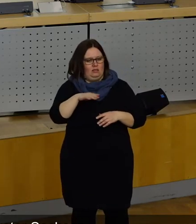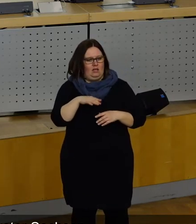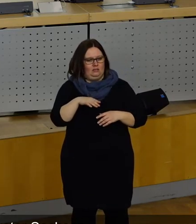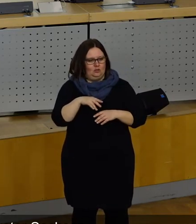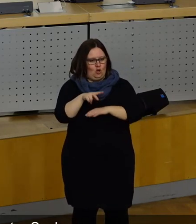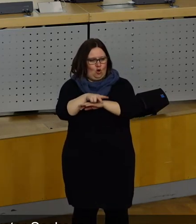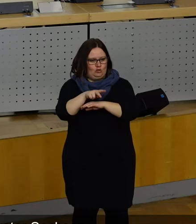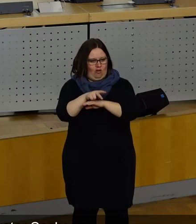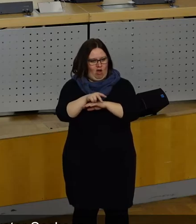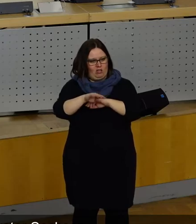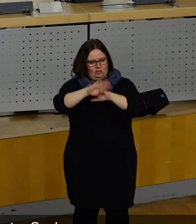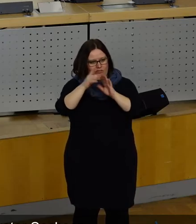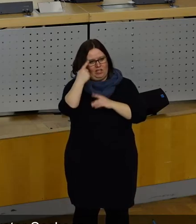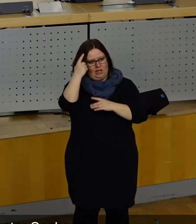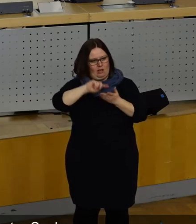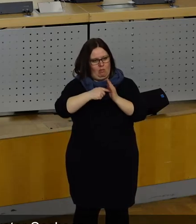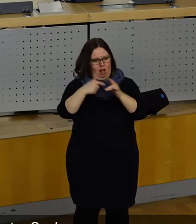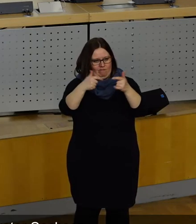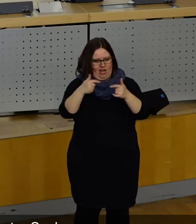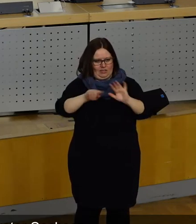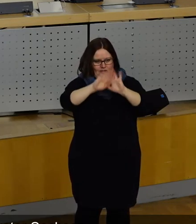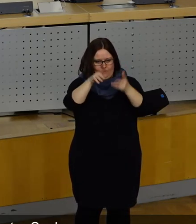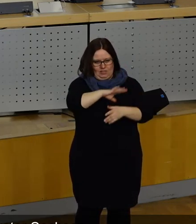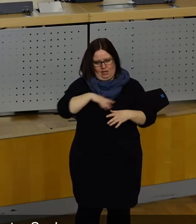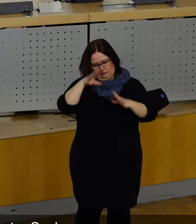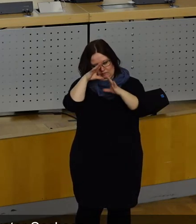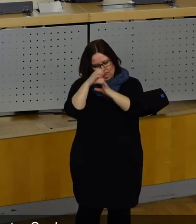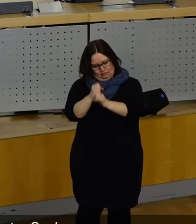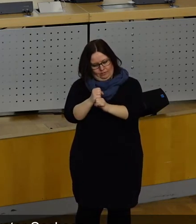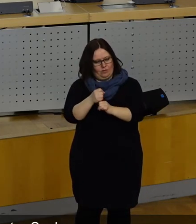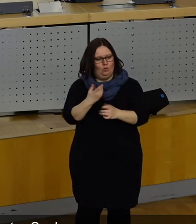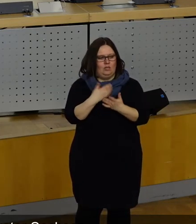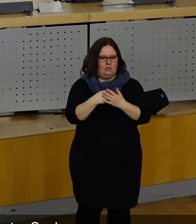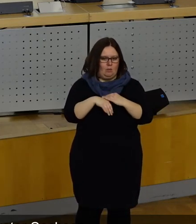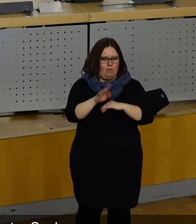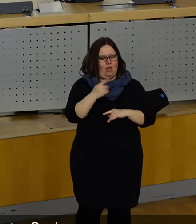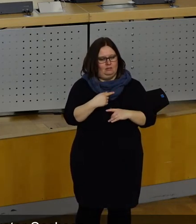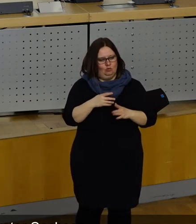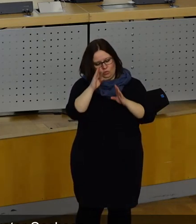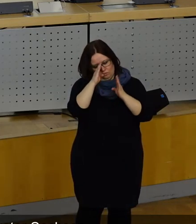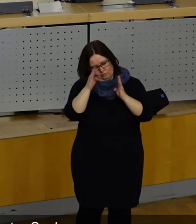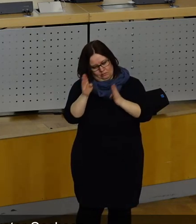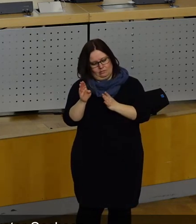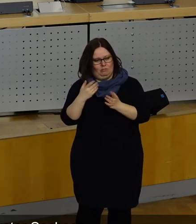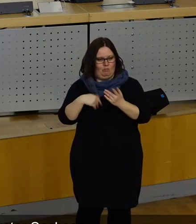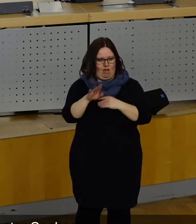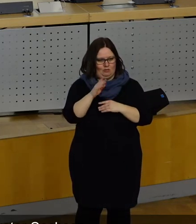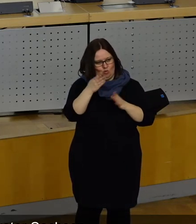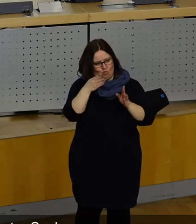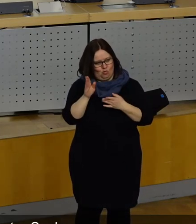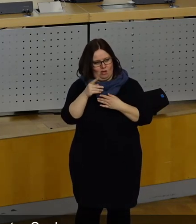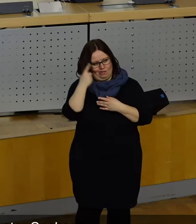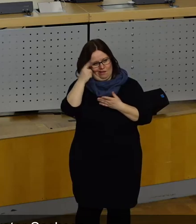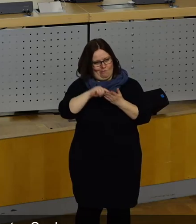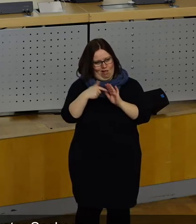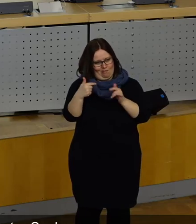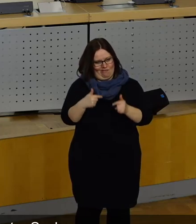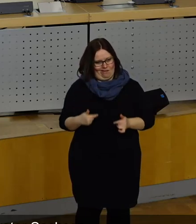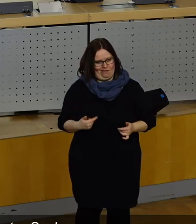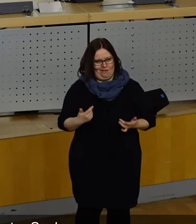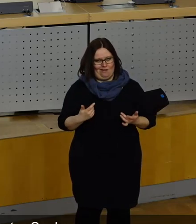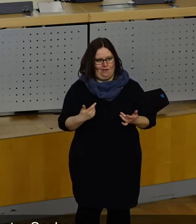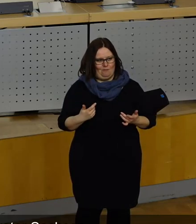Denkmalpflege in ganz Sachsen zu kümmern. Und vor dem Hintergrund spreche ich natürlich heute auch etwas denkmalpflegelastig, vermute ich. Aber ich habe auch lange